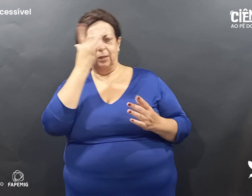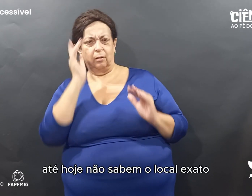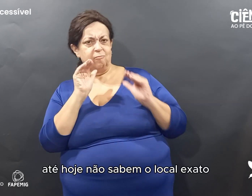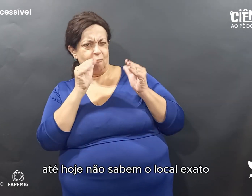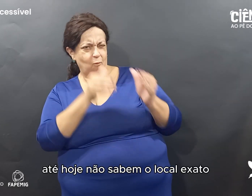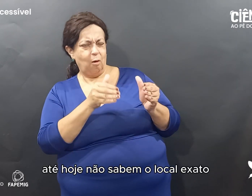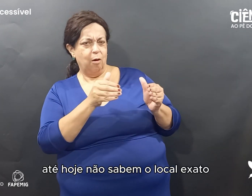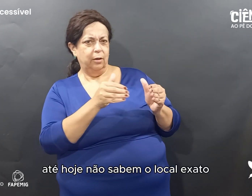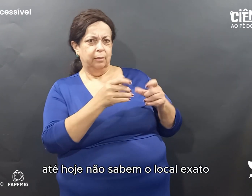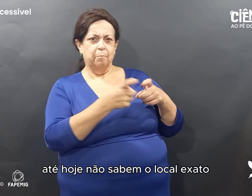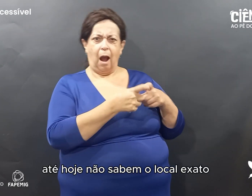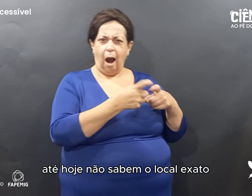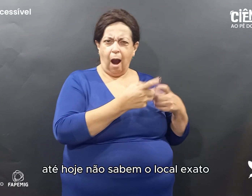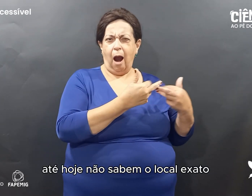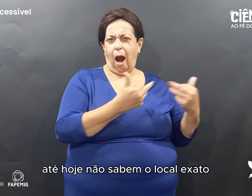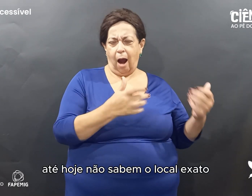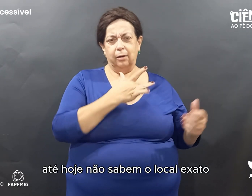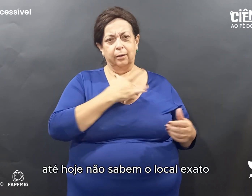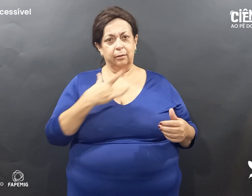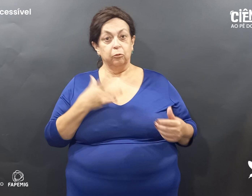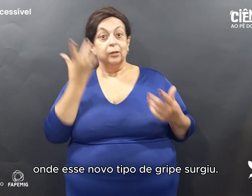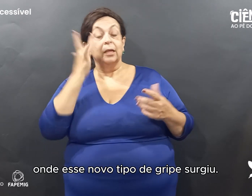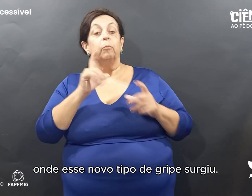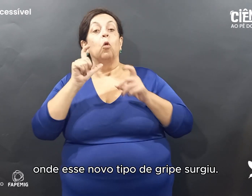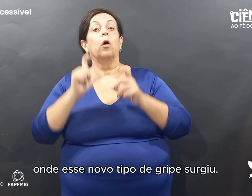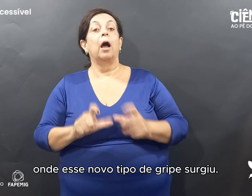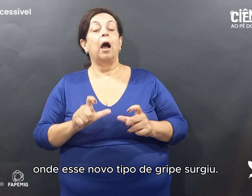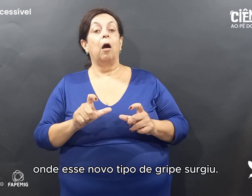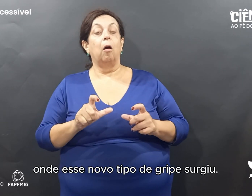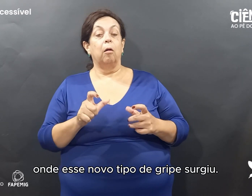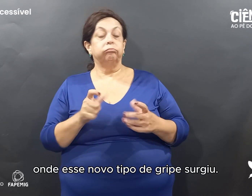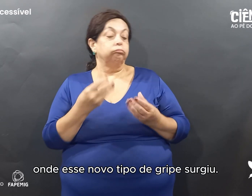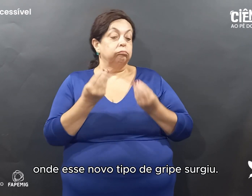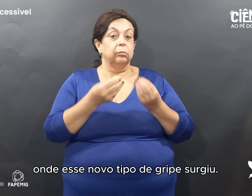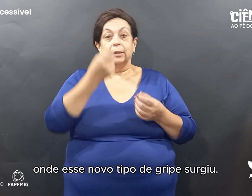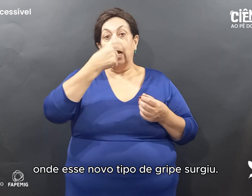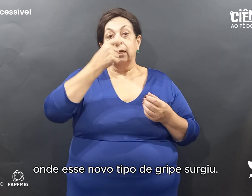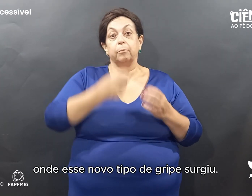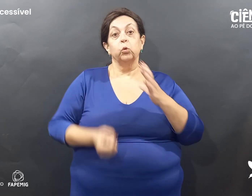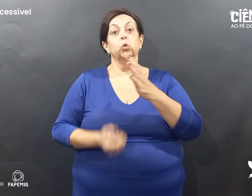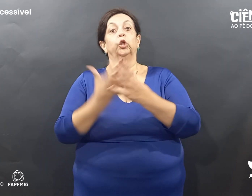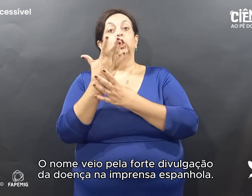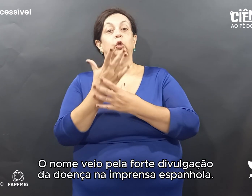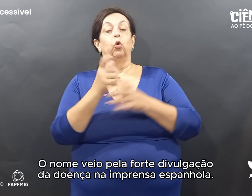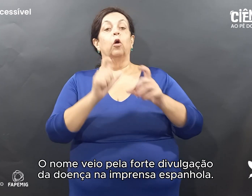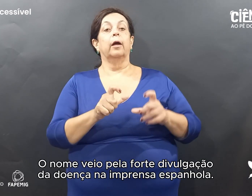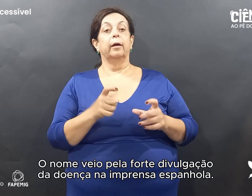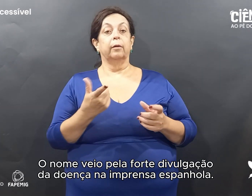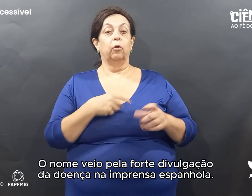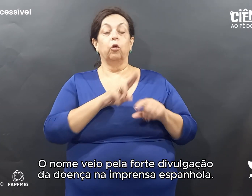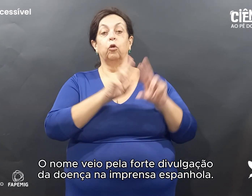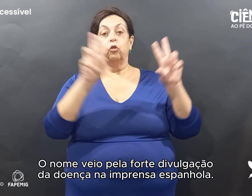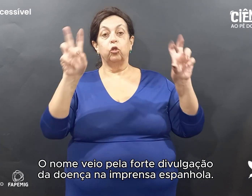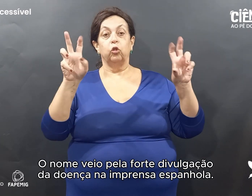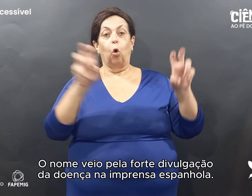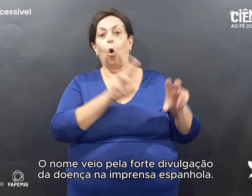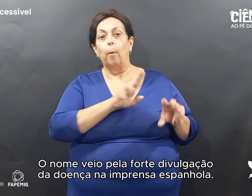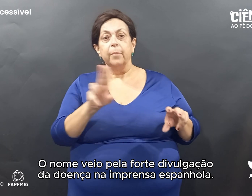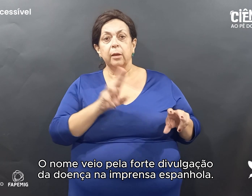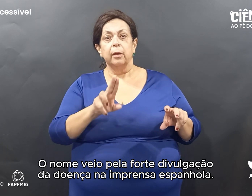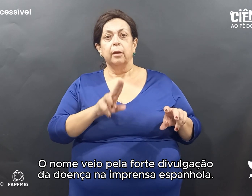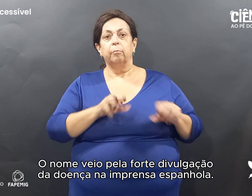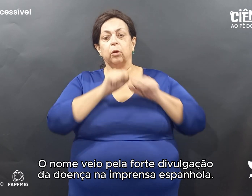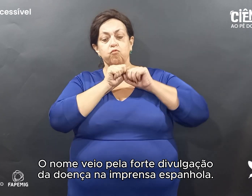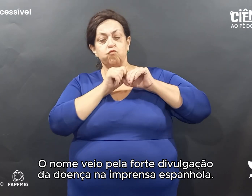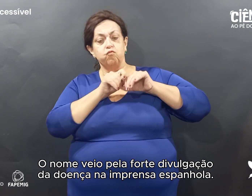saúde até hoje não sabem o local exato onde esse novo tipo de gripe surgiu. O nome veio pela forte divulgação